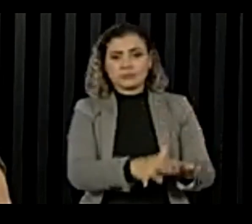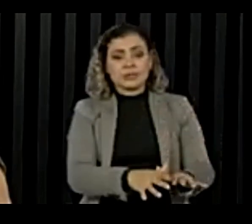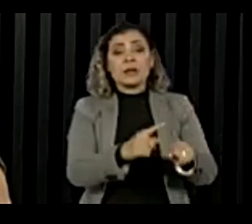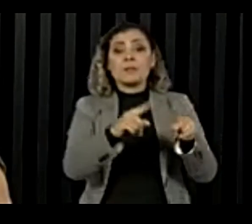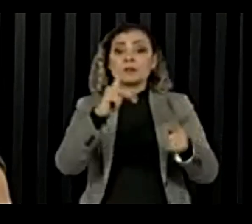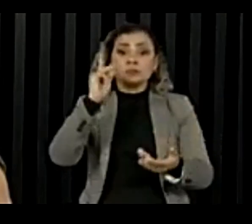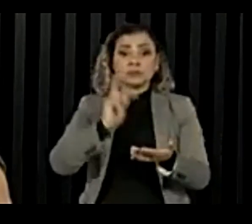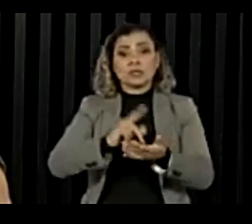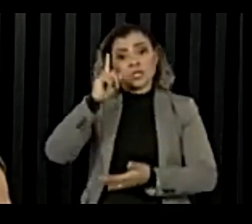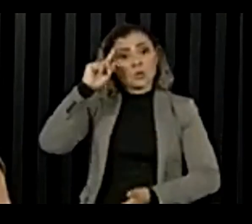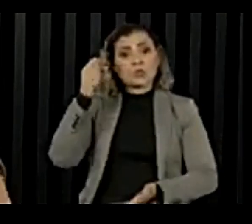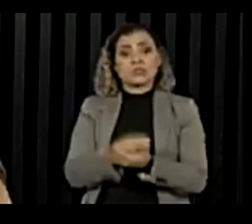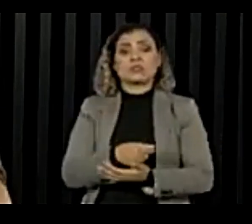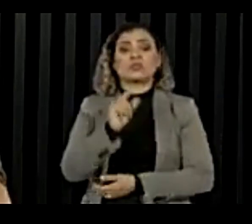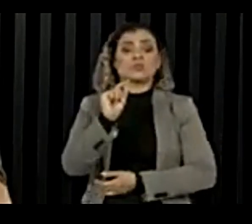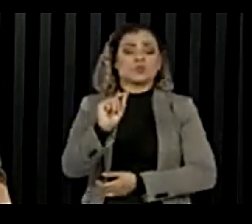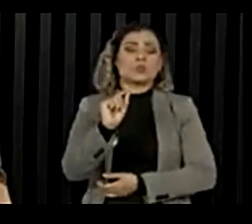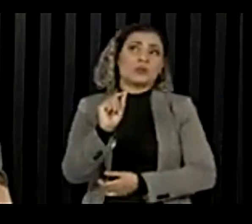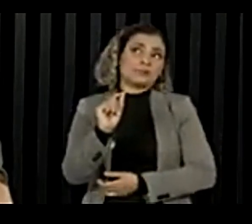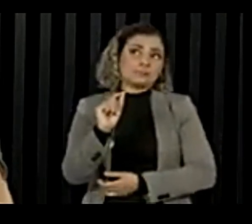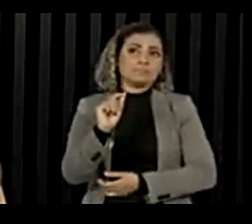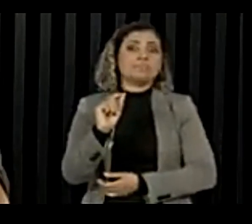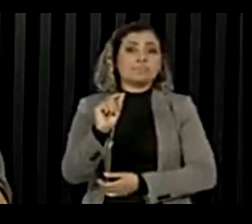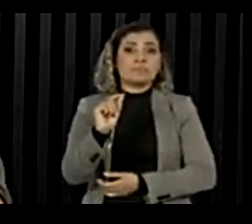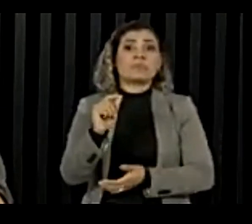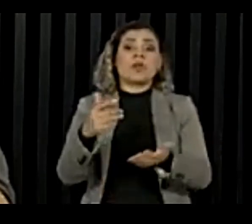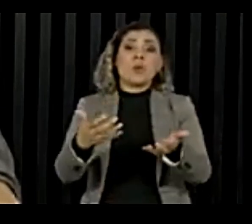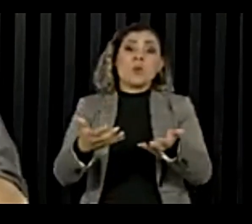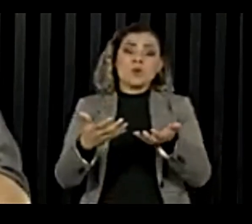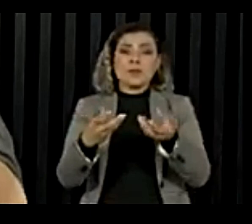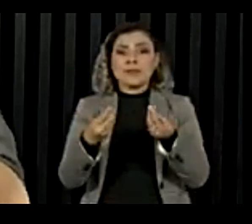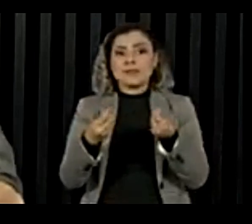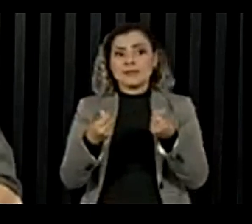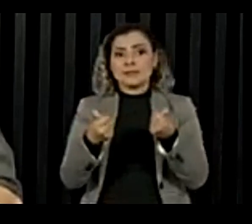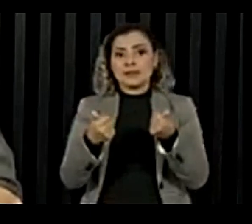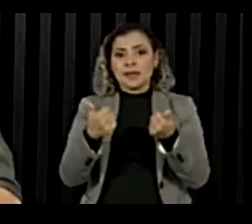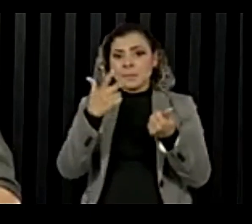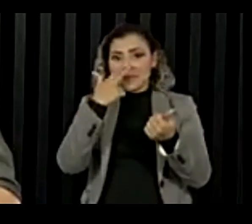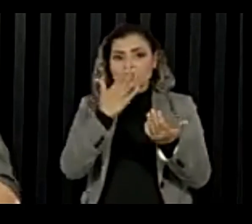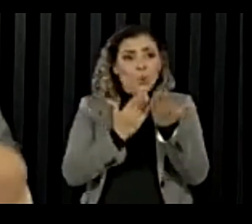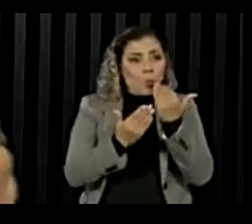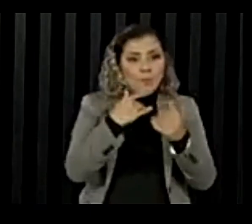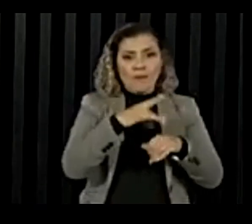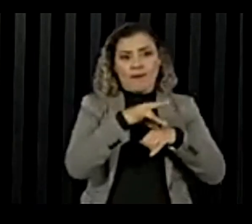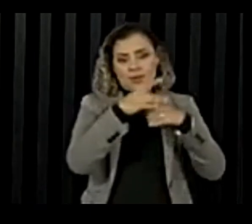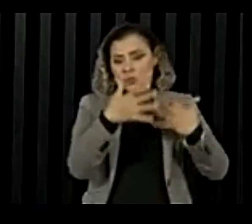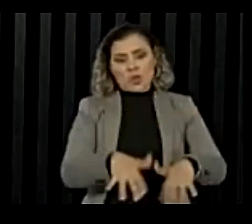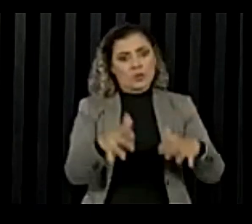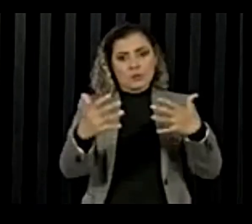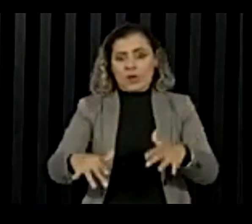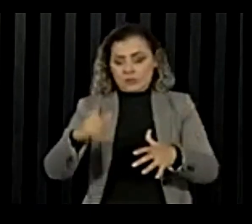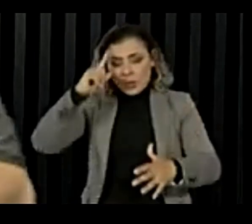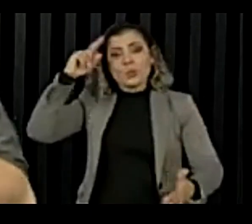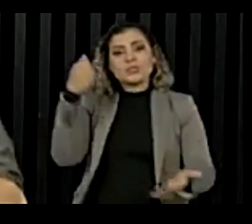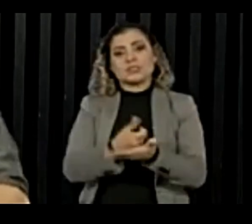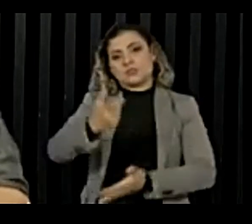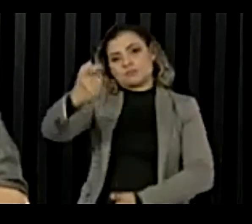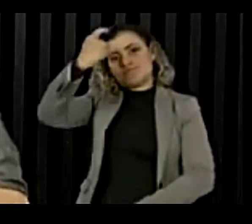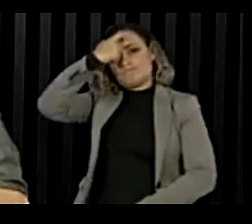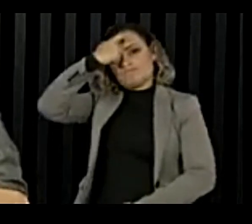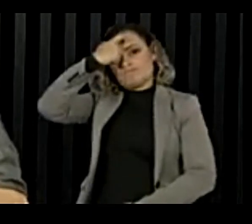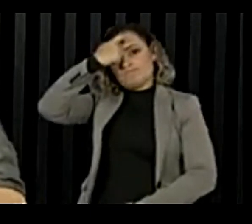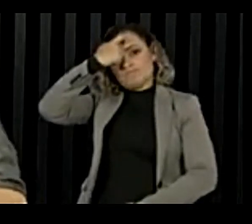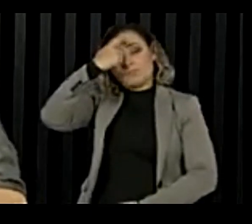momento em que eu decidi me levar pelo caminho do não consumo de carne. Ali foi o momento em que eu percebi que eu precisava